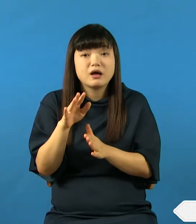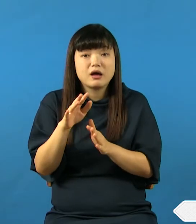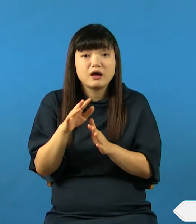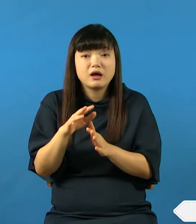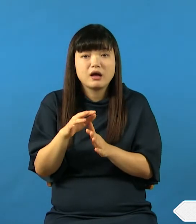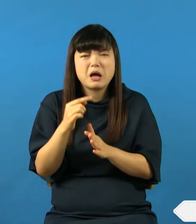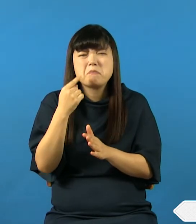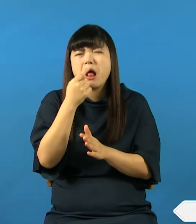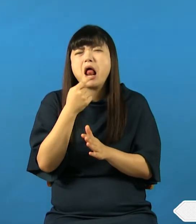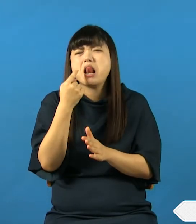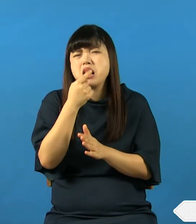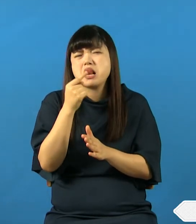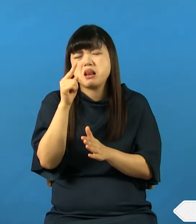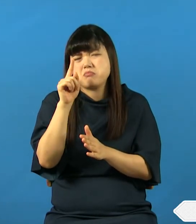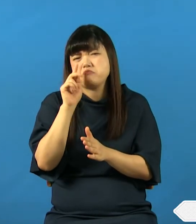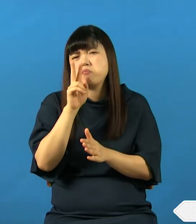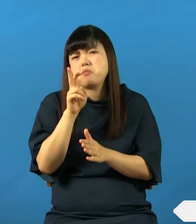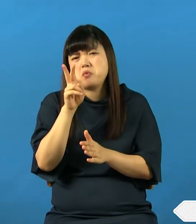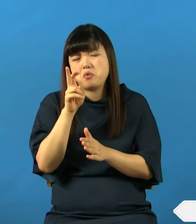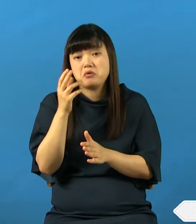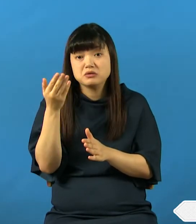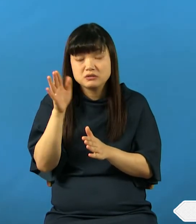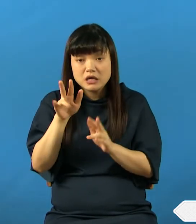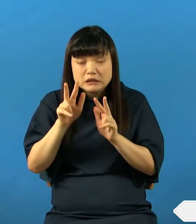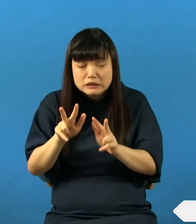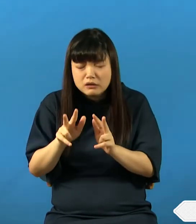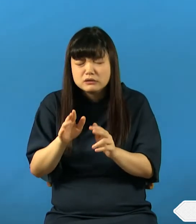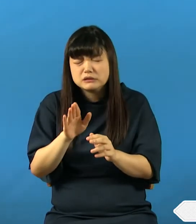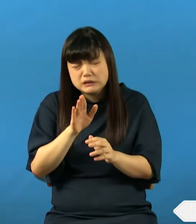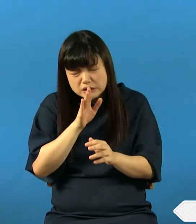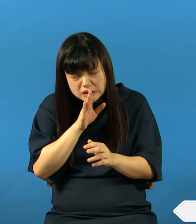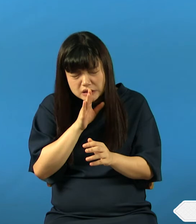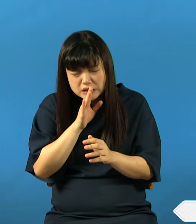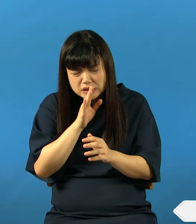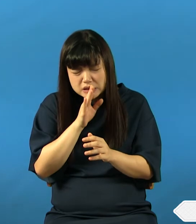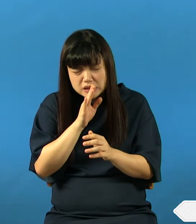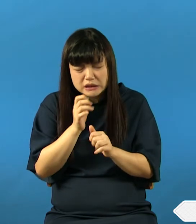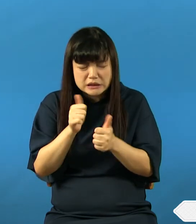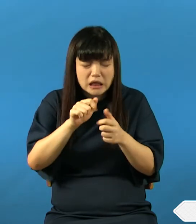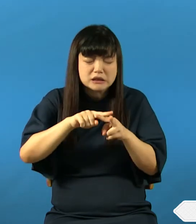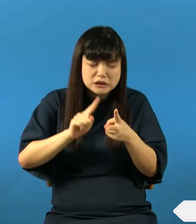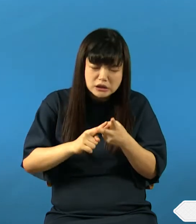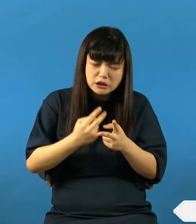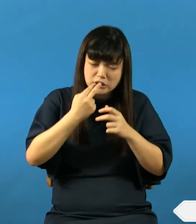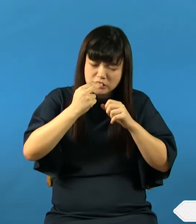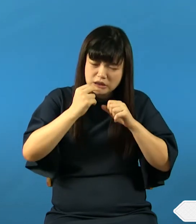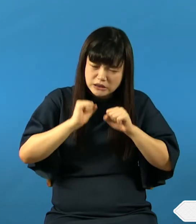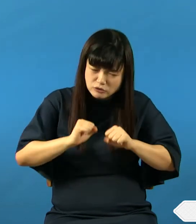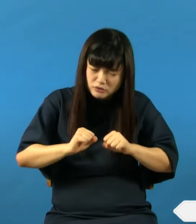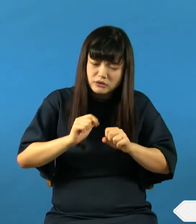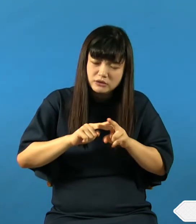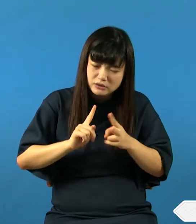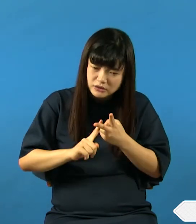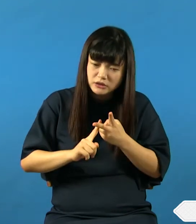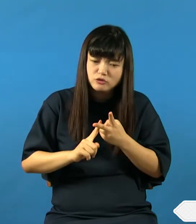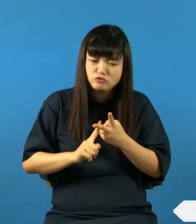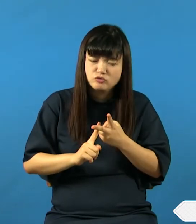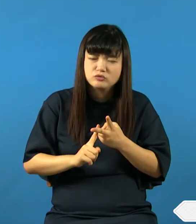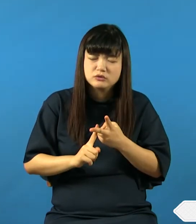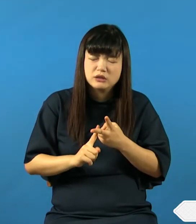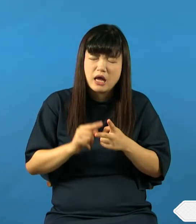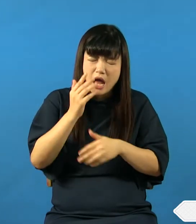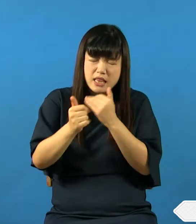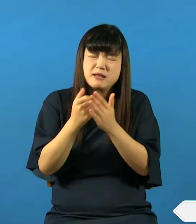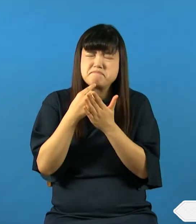했지만 그래도 그건 말일 때가 많았습니다. 그런데 이제는 정말 살든지 죽든지 더 이상 어디 바라볼